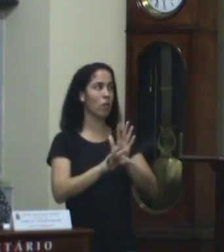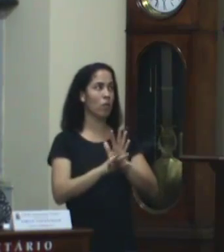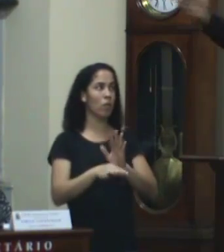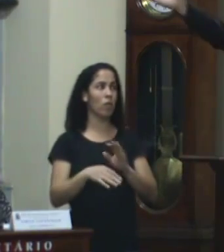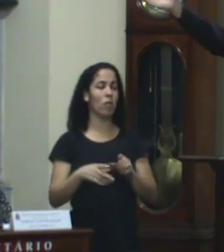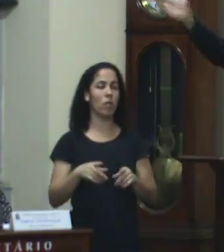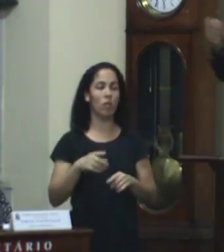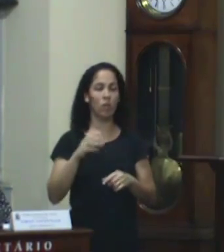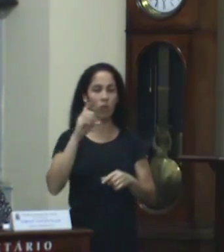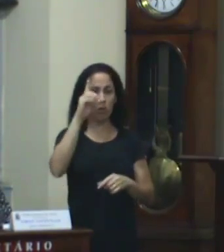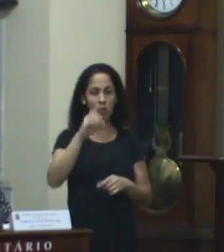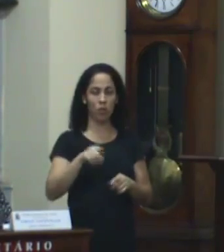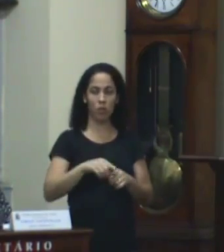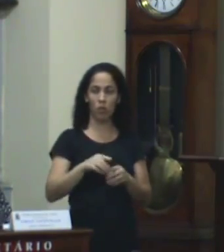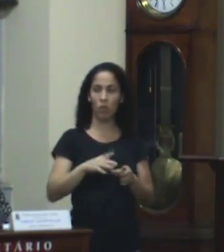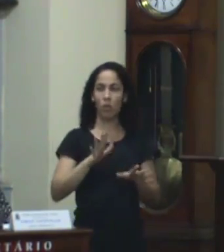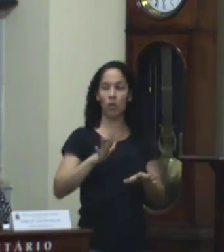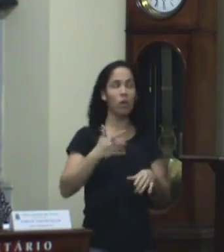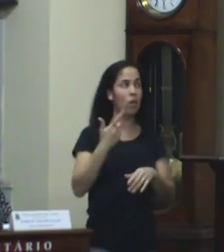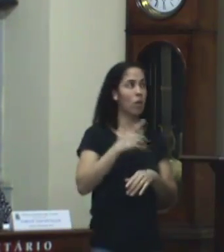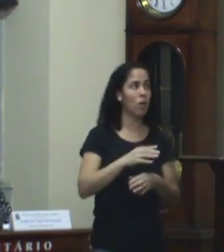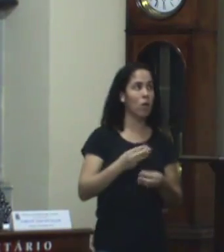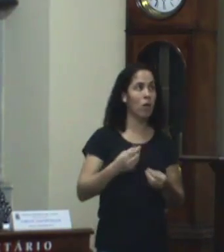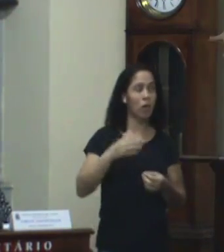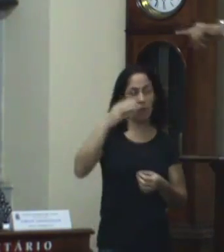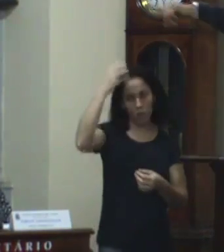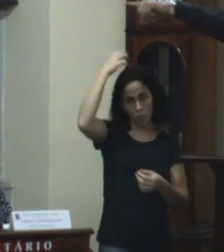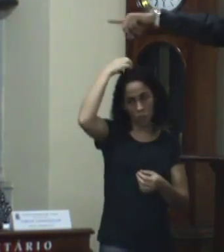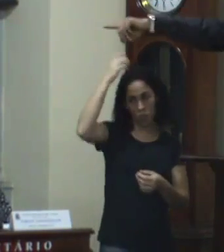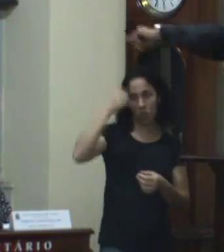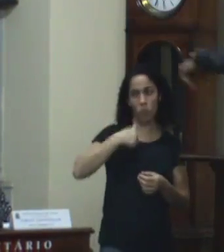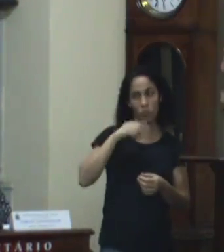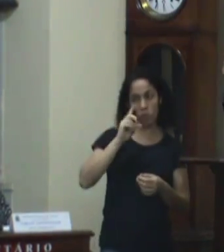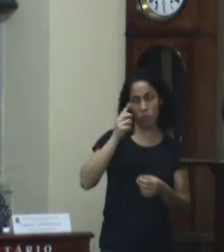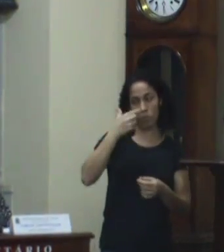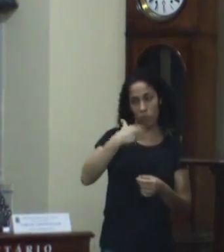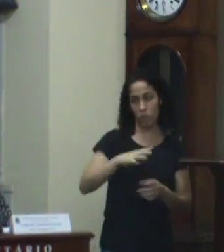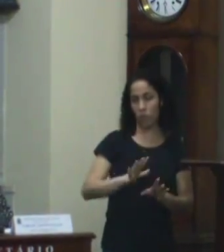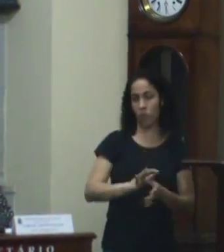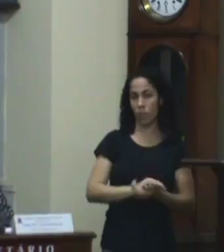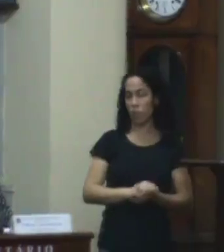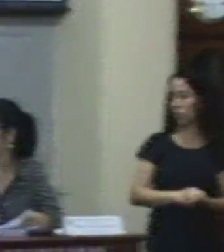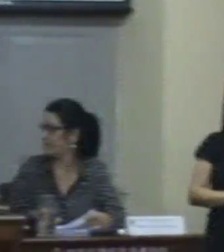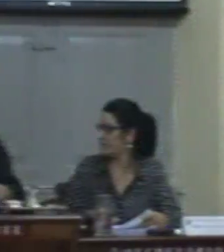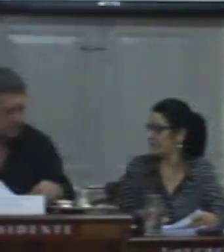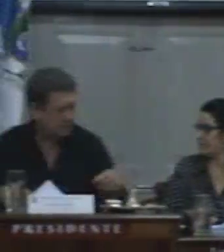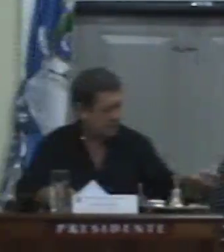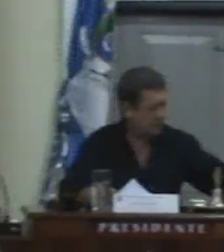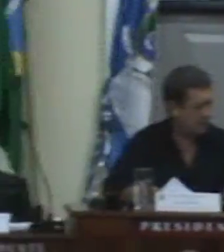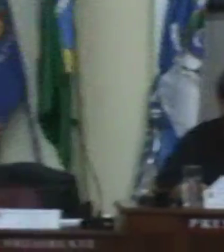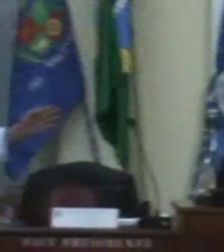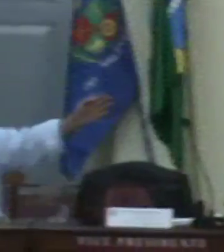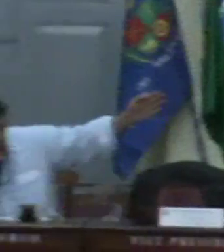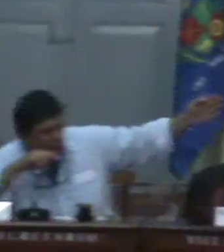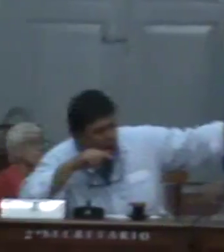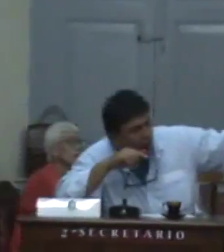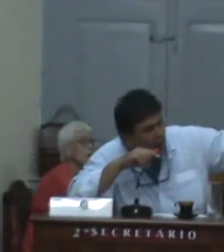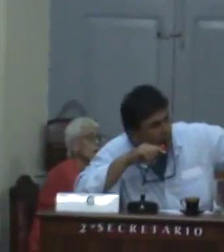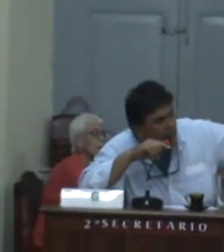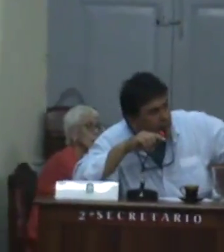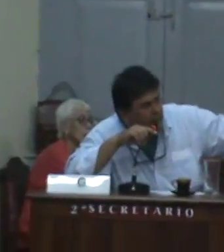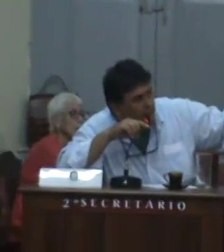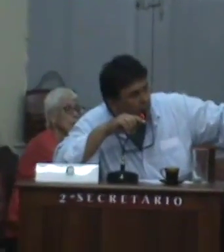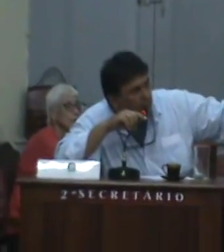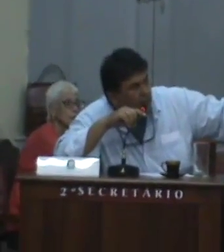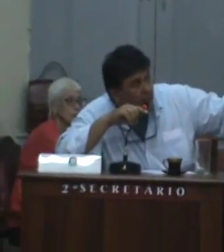página, mais uma vez, deu problemas, essa culpa não é minha, não, como nunca foi. Pedro Marquinhos, eu ouvindo atentamente ali a sua